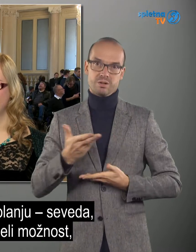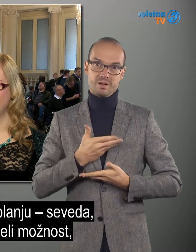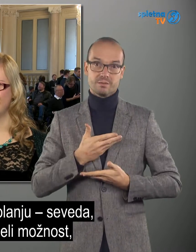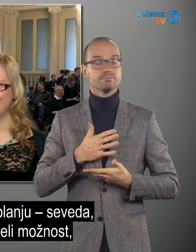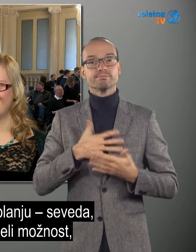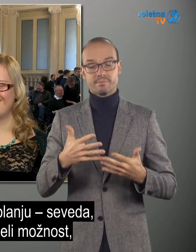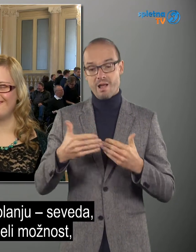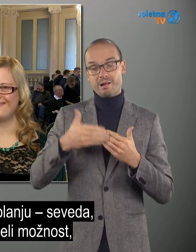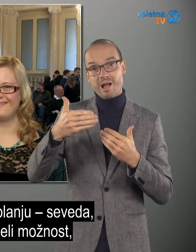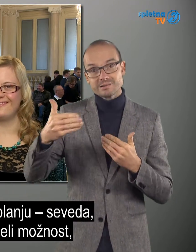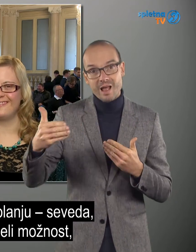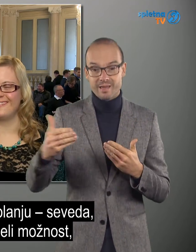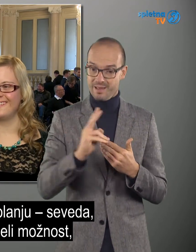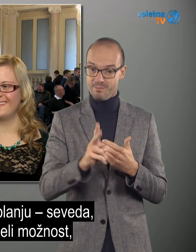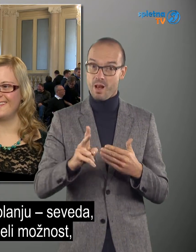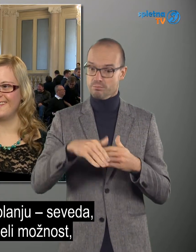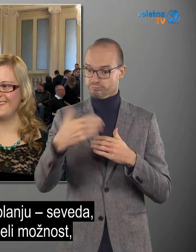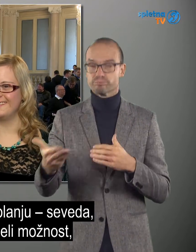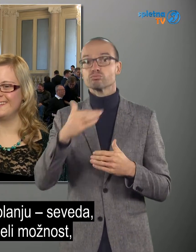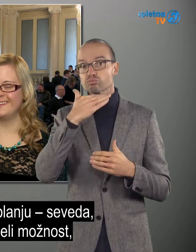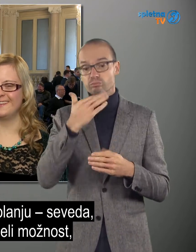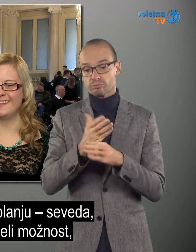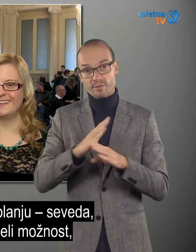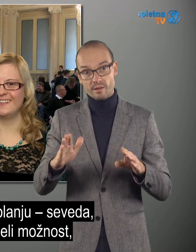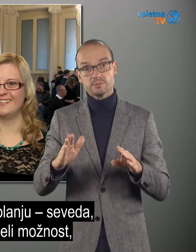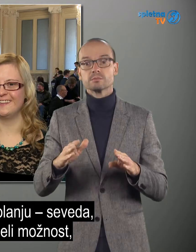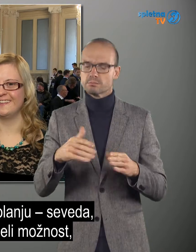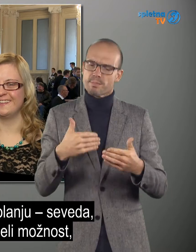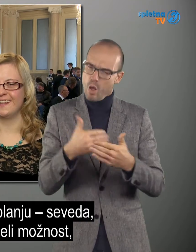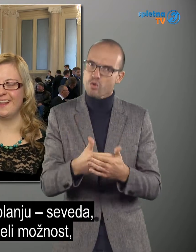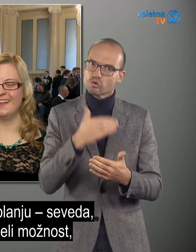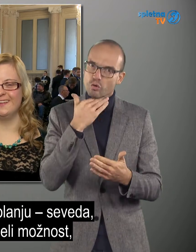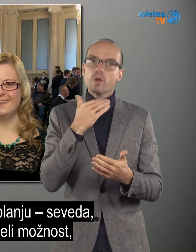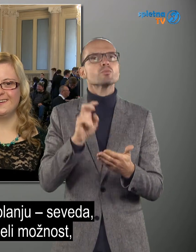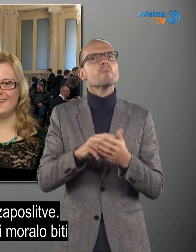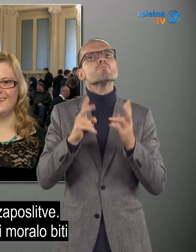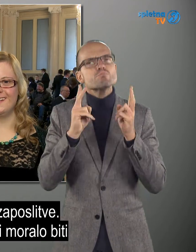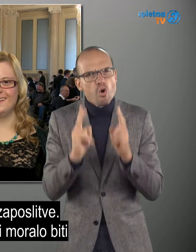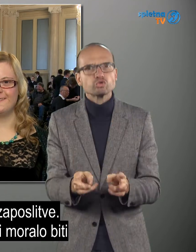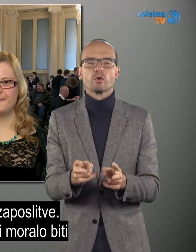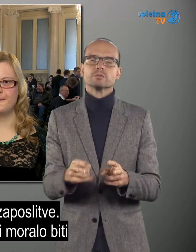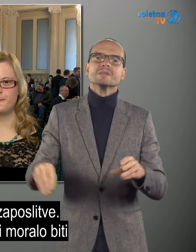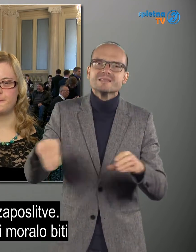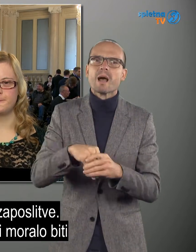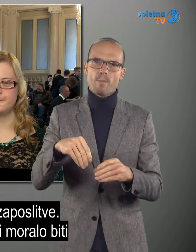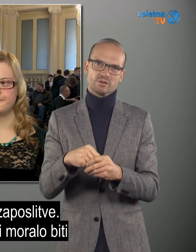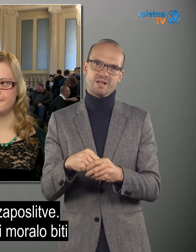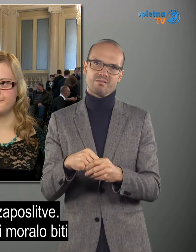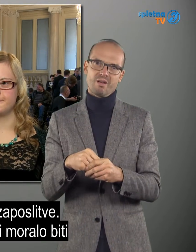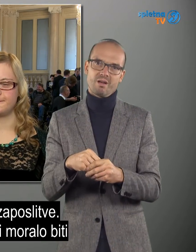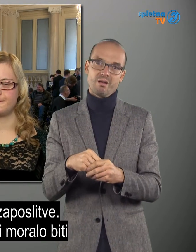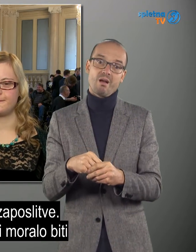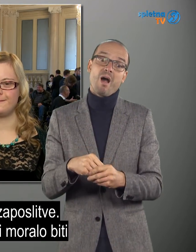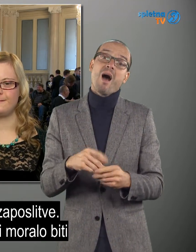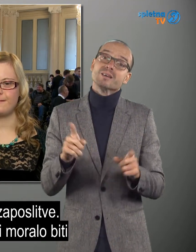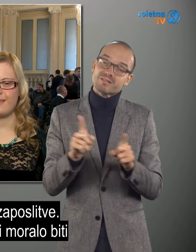da bi kasneje imeli po šolanju, seveda prilagojenem, možnost kakršnekoli zaposlitve.